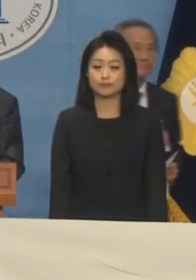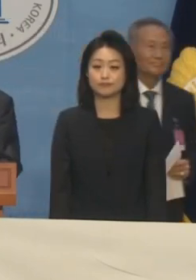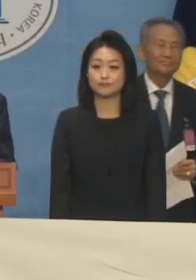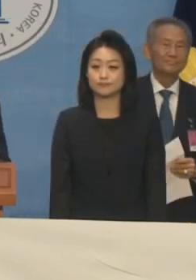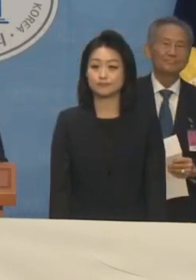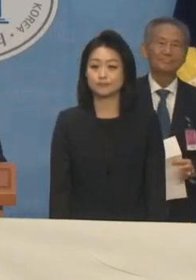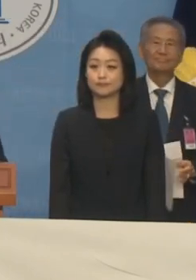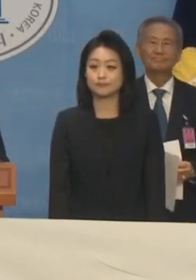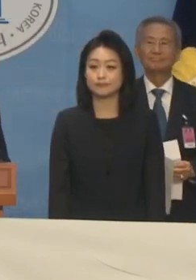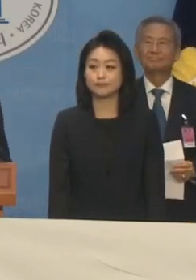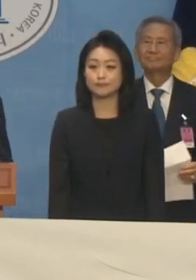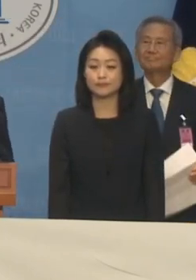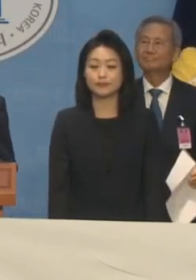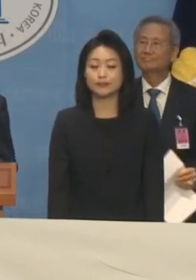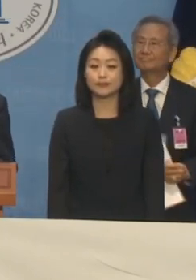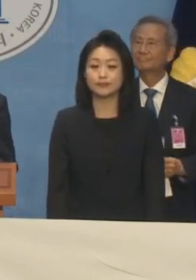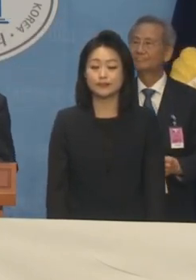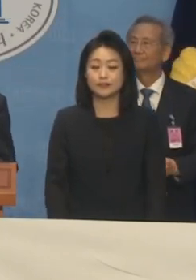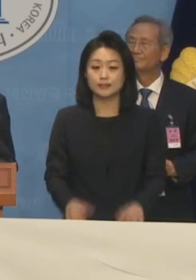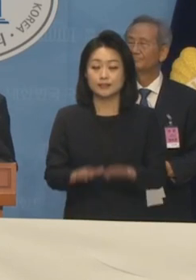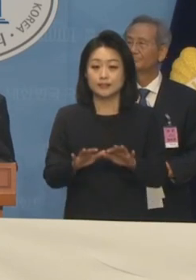네, 이제는